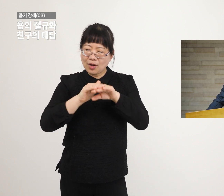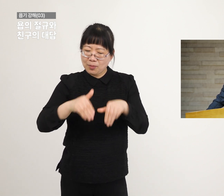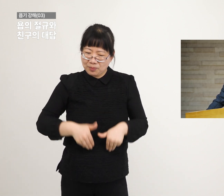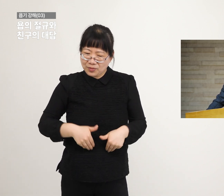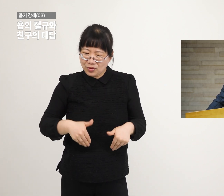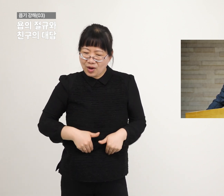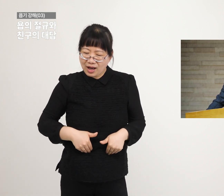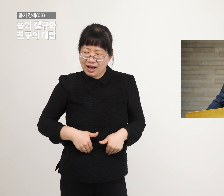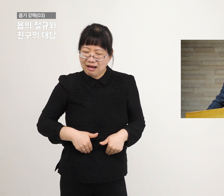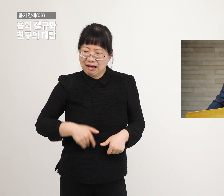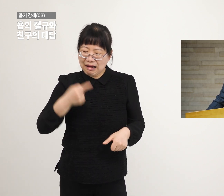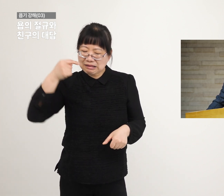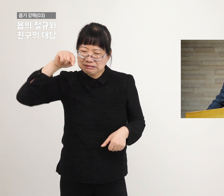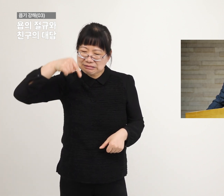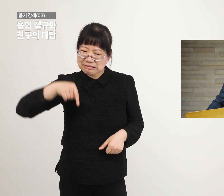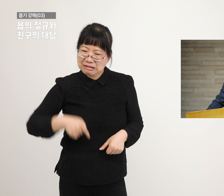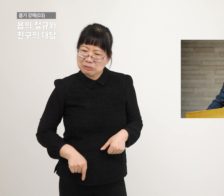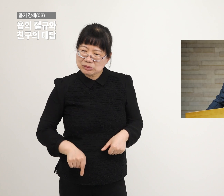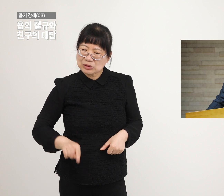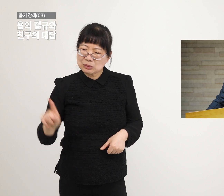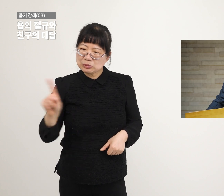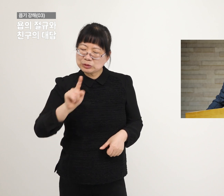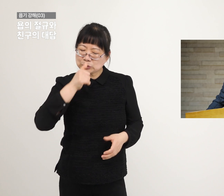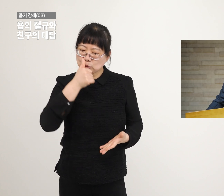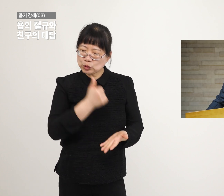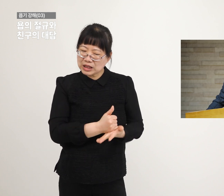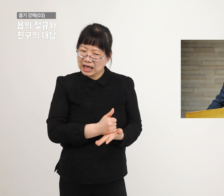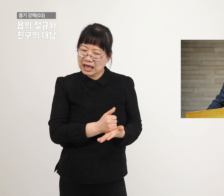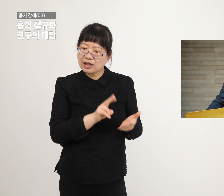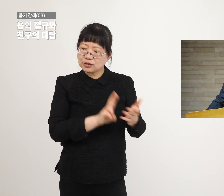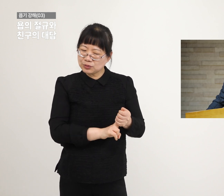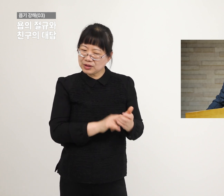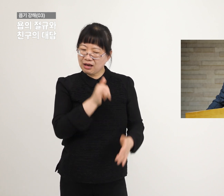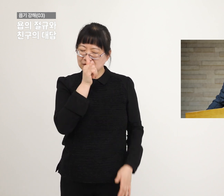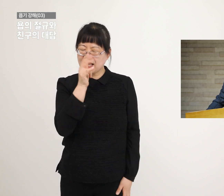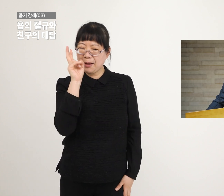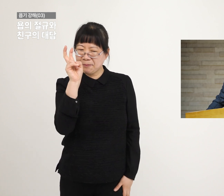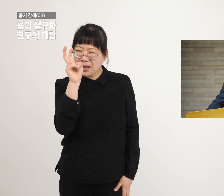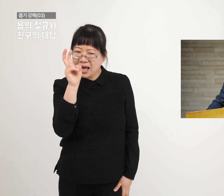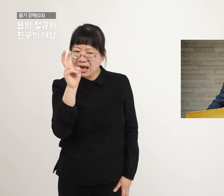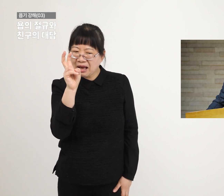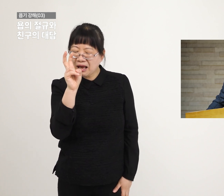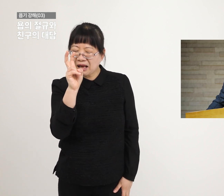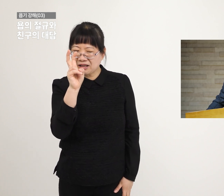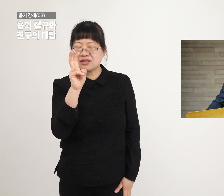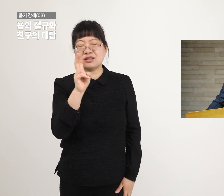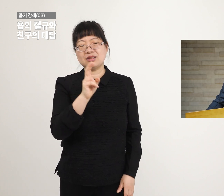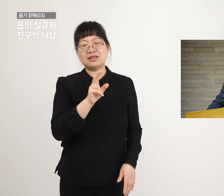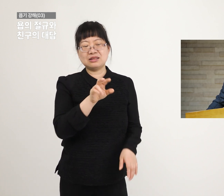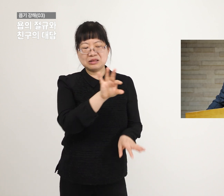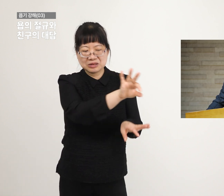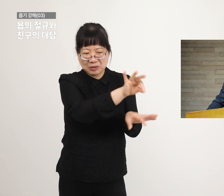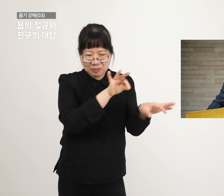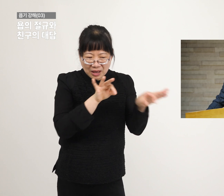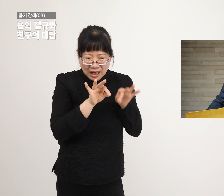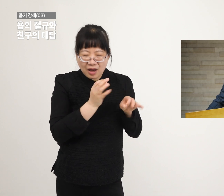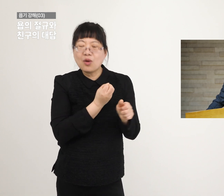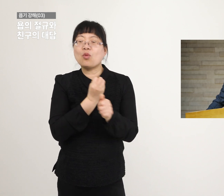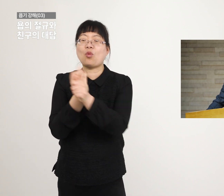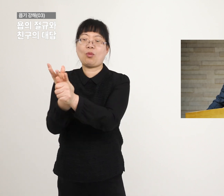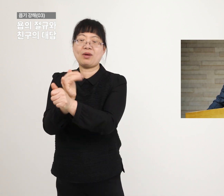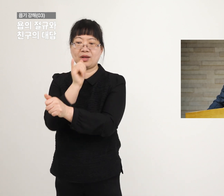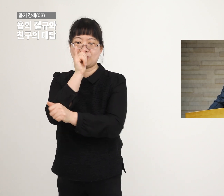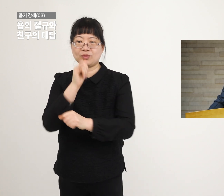그 깊은 어떤 것이 있을 수 있어. 그걸 고발하는 거예요. 자,